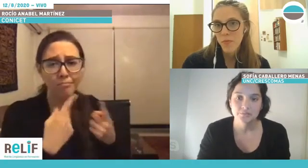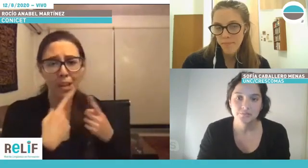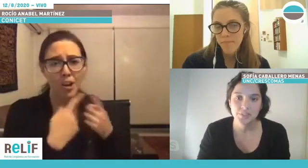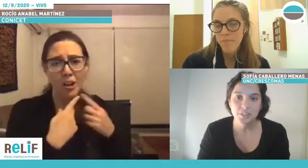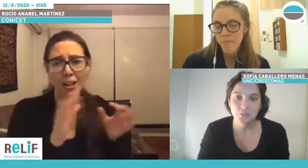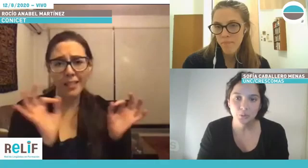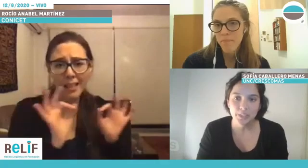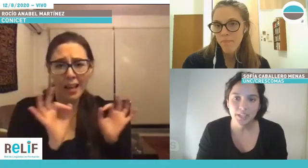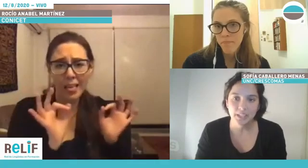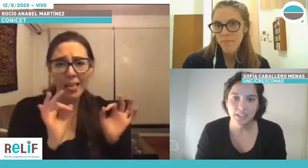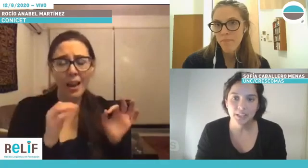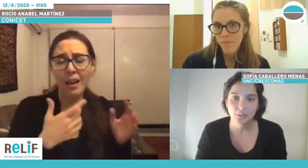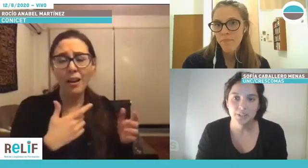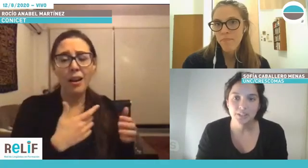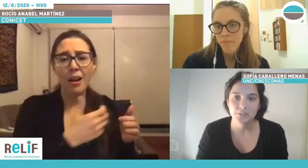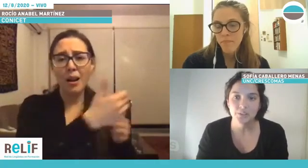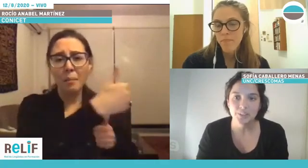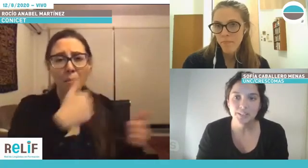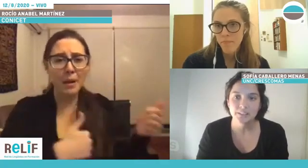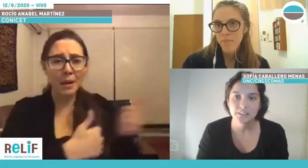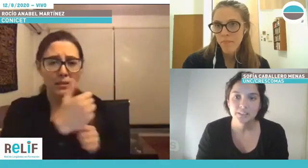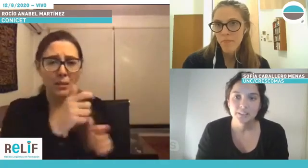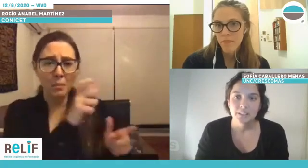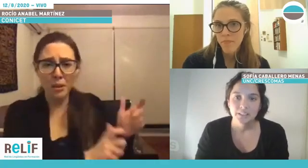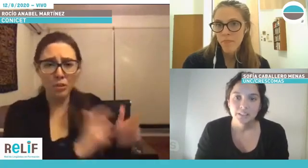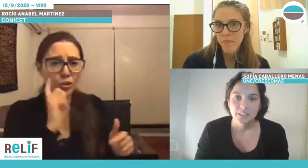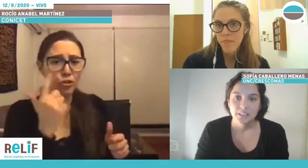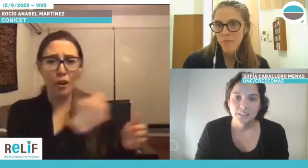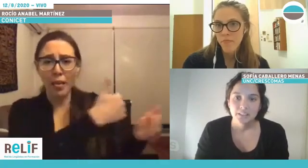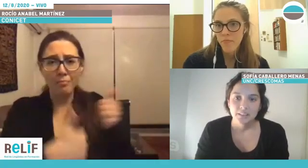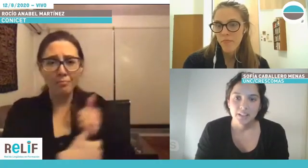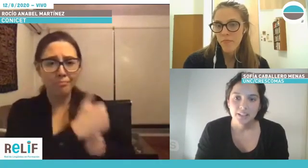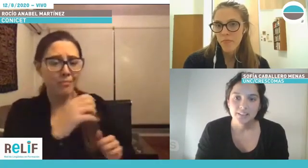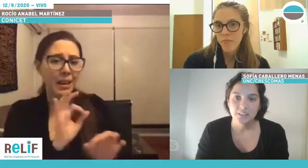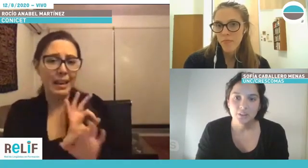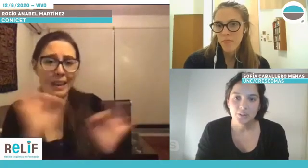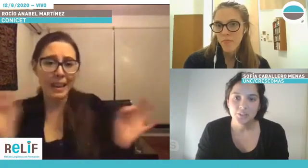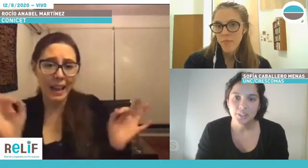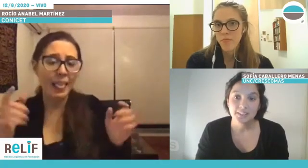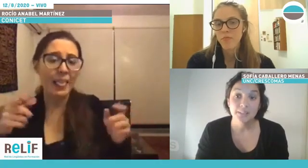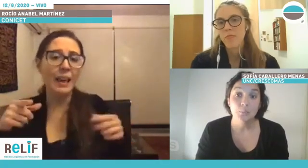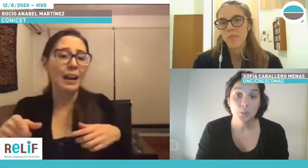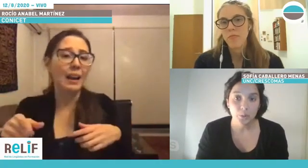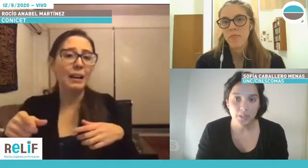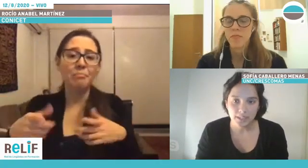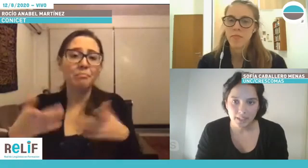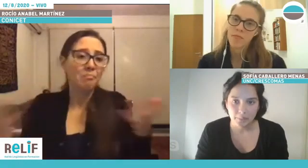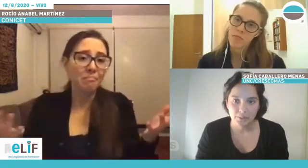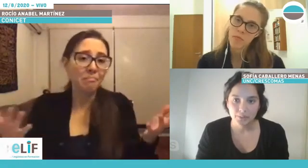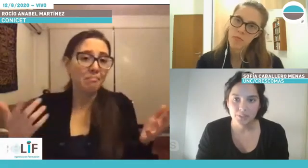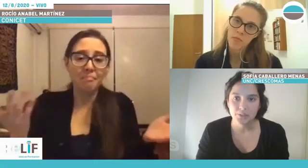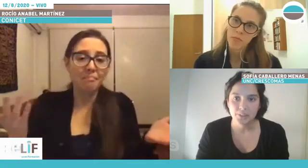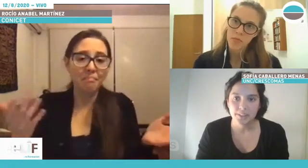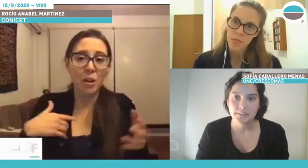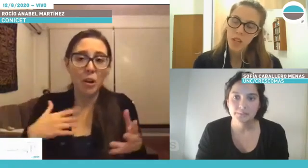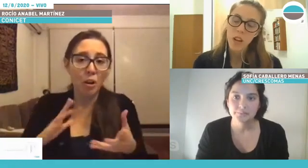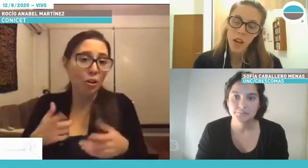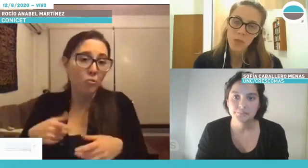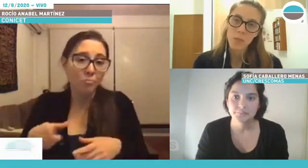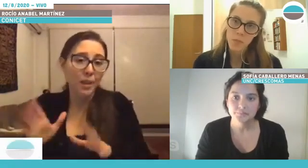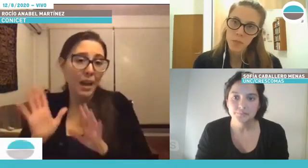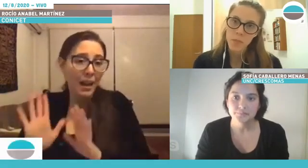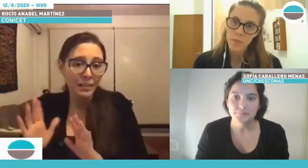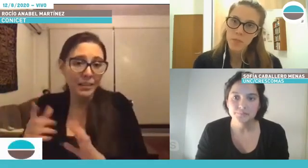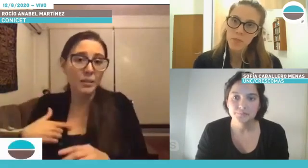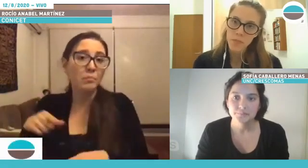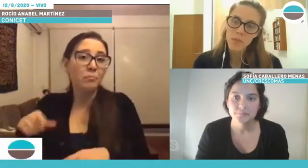desconociendo, sin consultar a la comunidad sorda, sin conocer, sin involucrar a personas sordas.